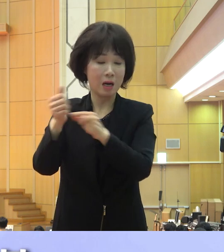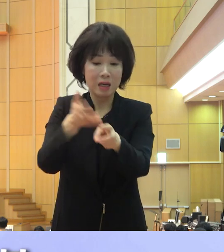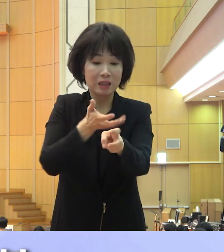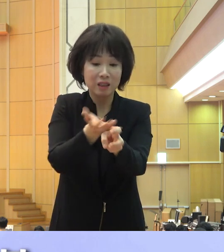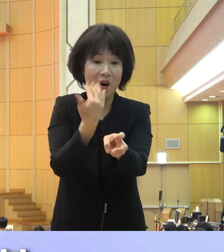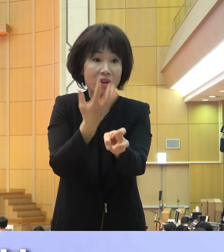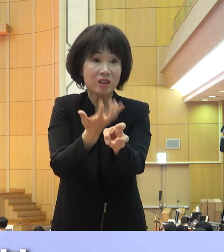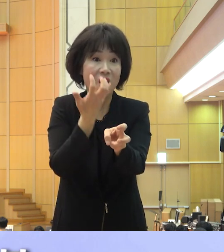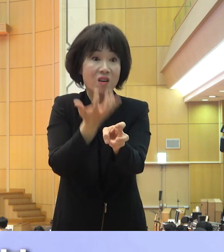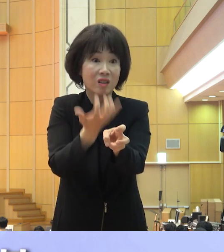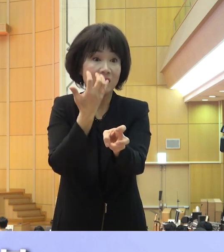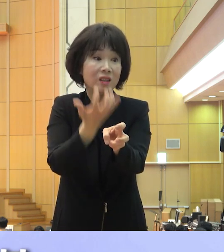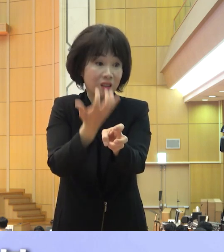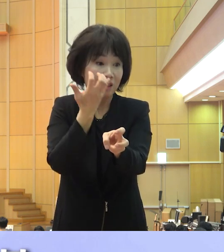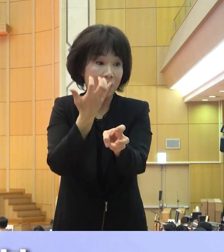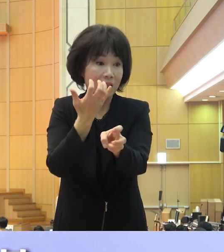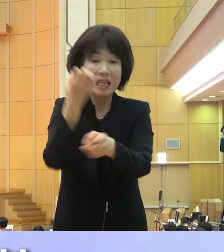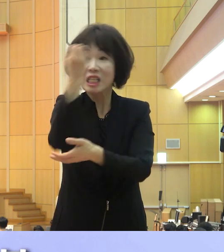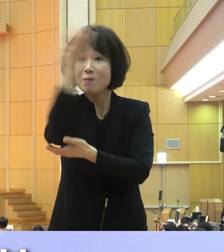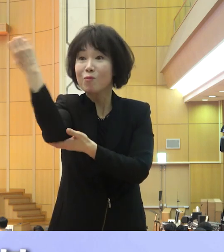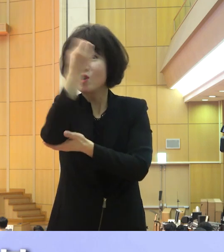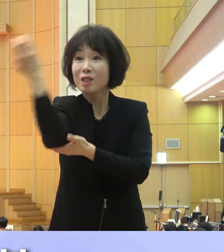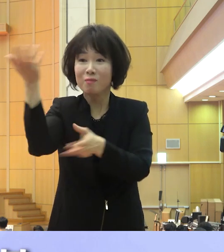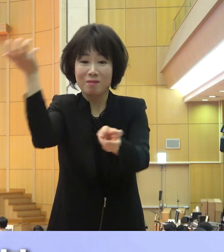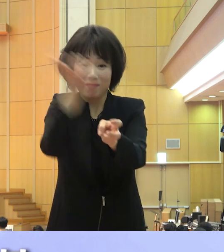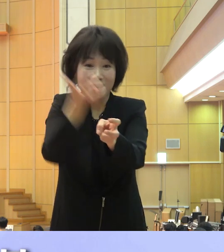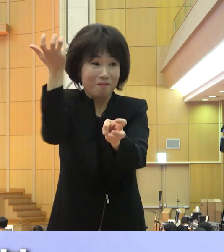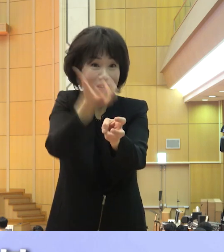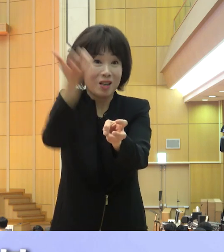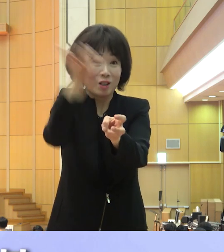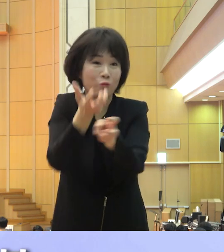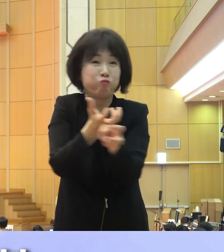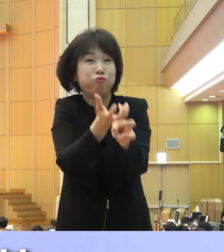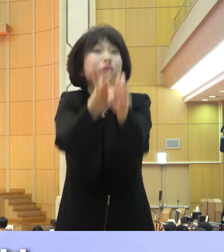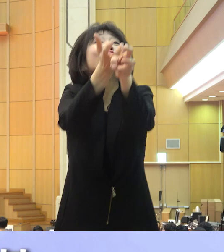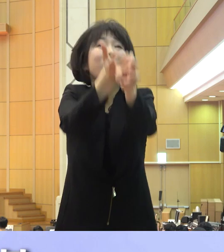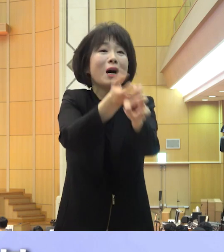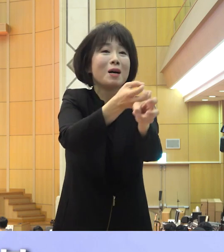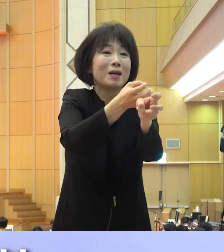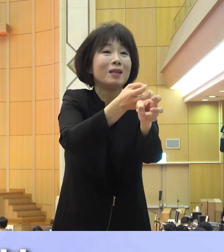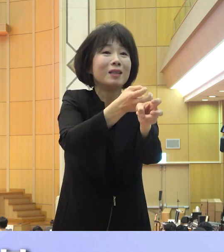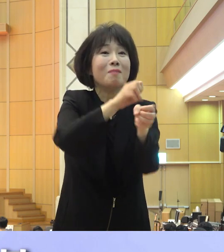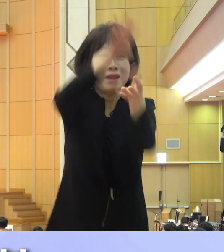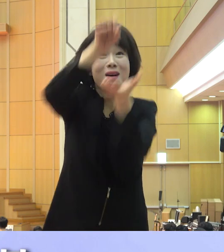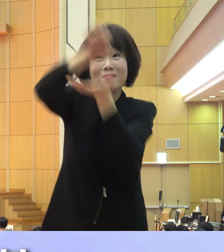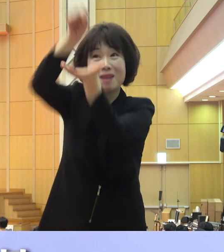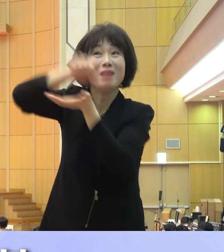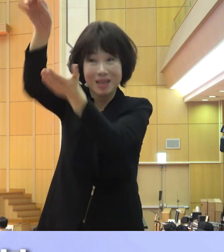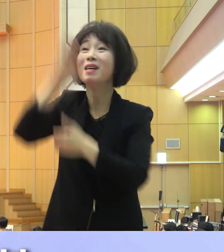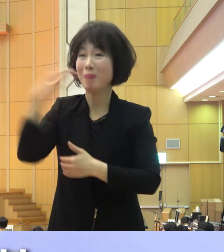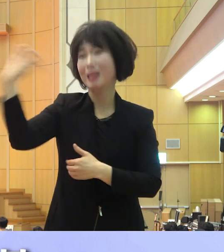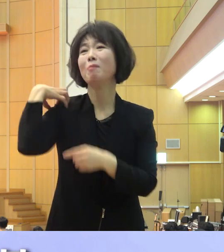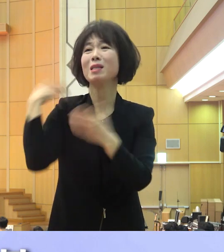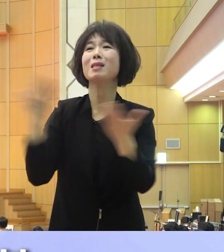트럭에다가 신문을 싣고, 그렇게 뭐라고 해야